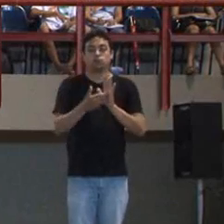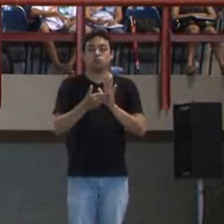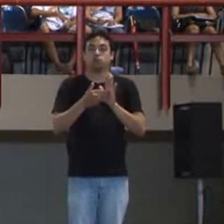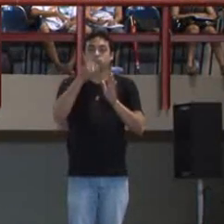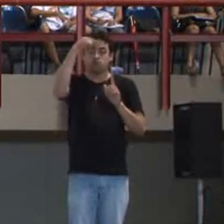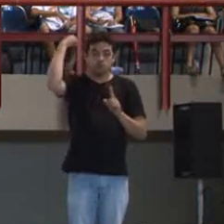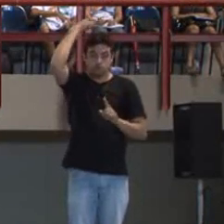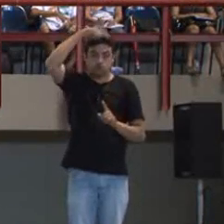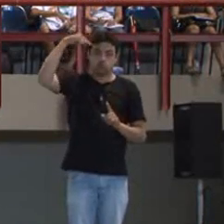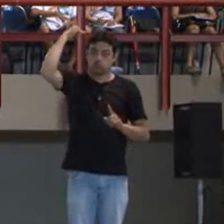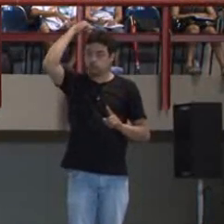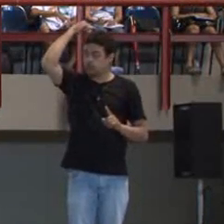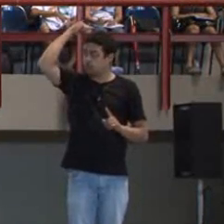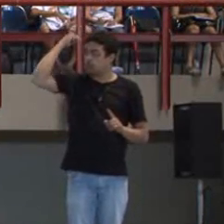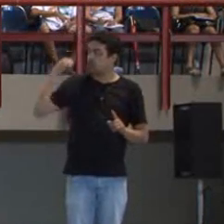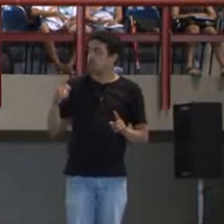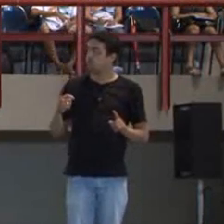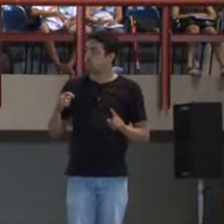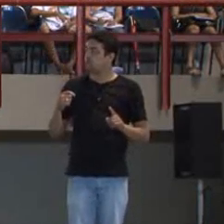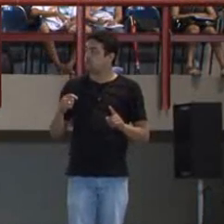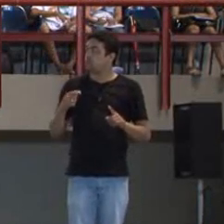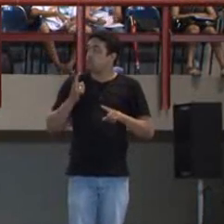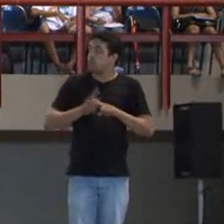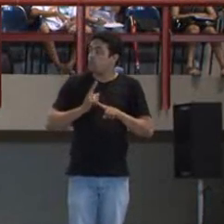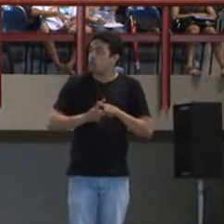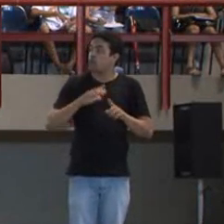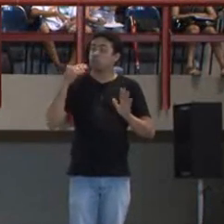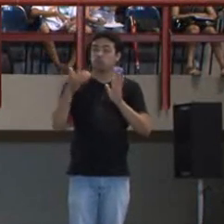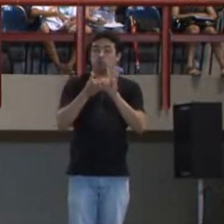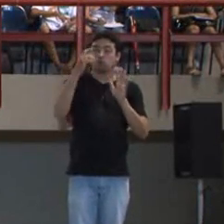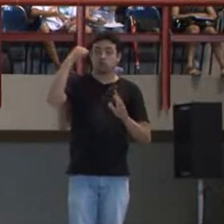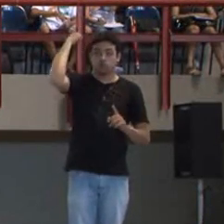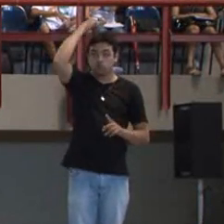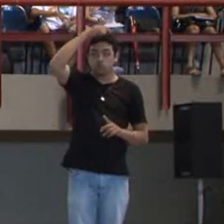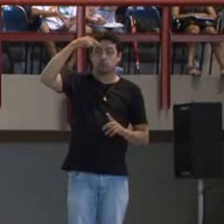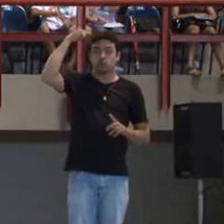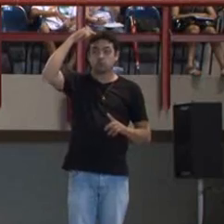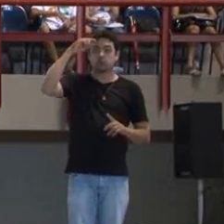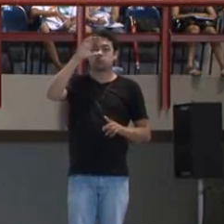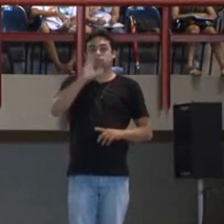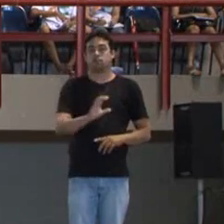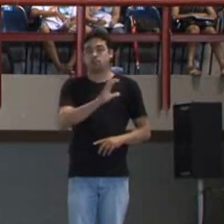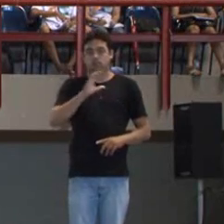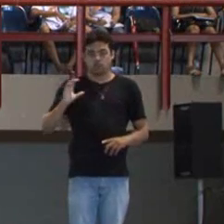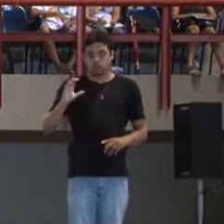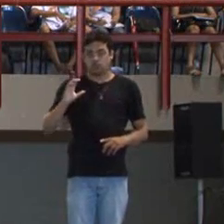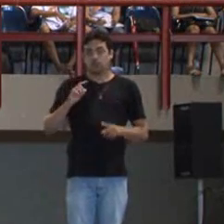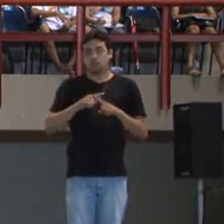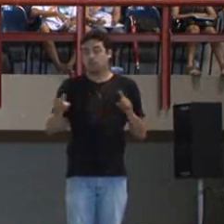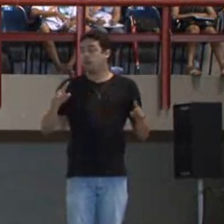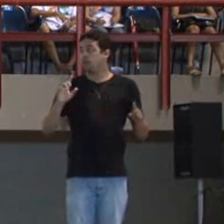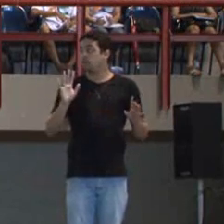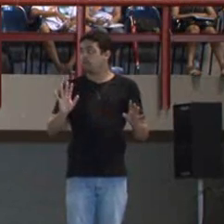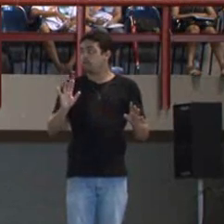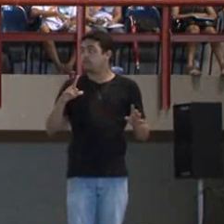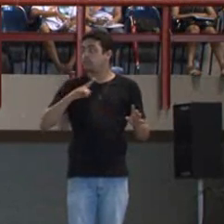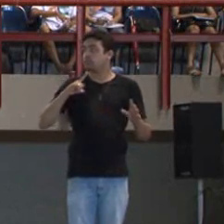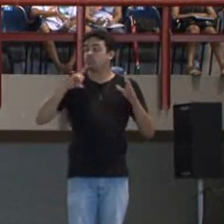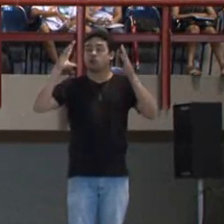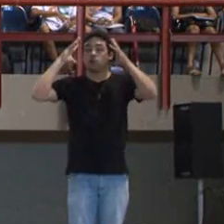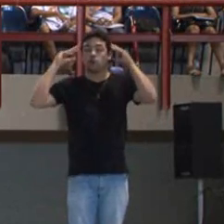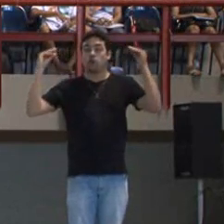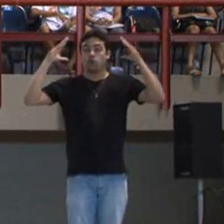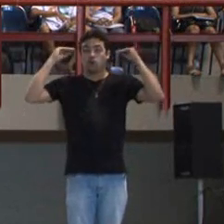de todos os santos. Todos os santos católicos. Só que tem um detalhe. O